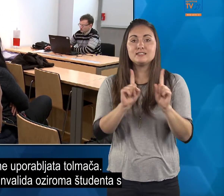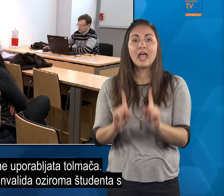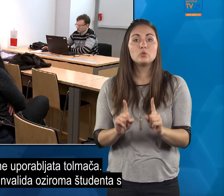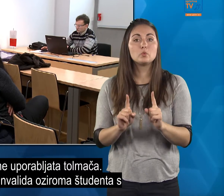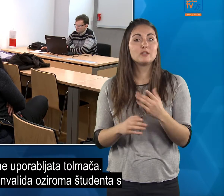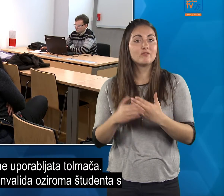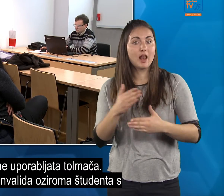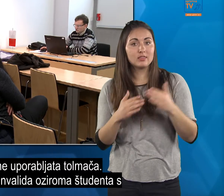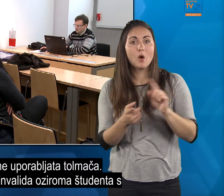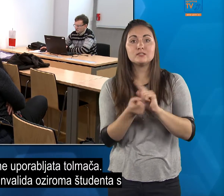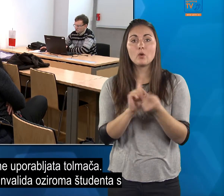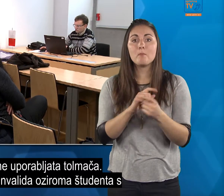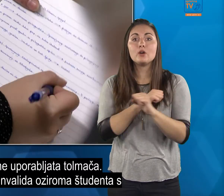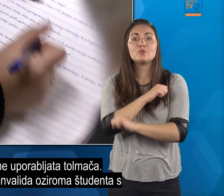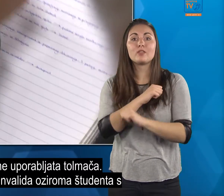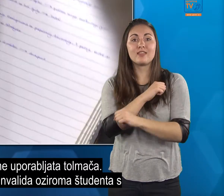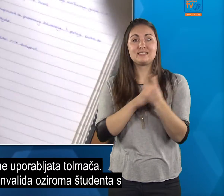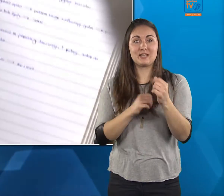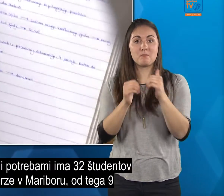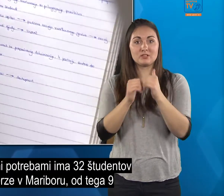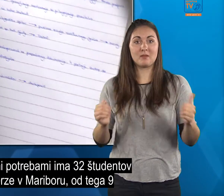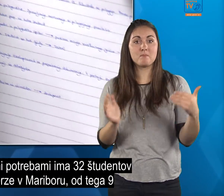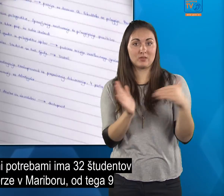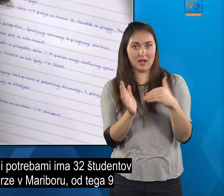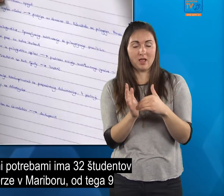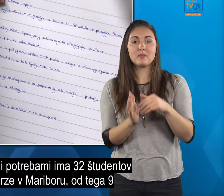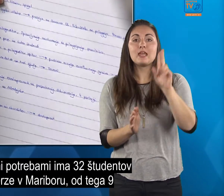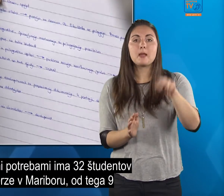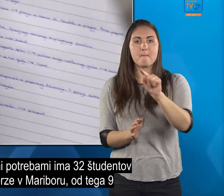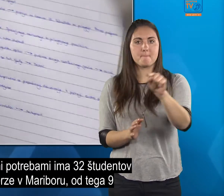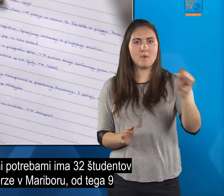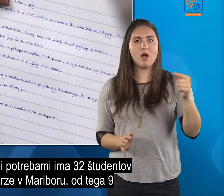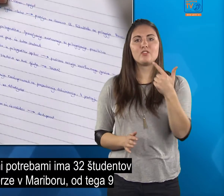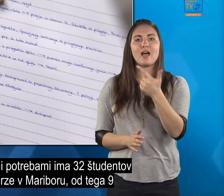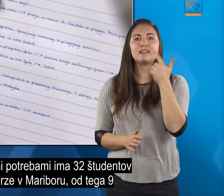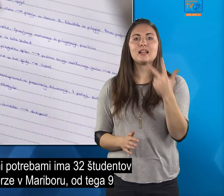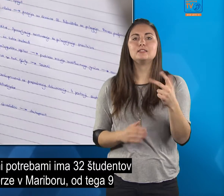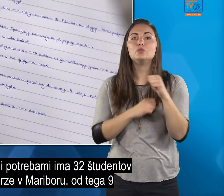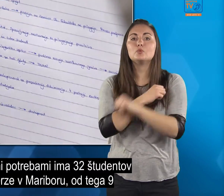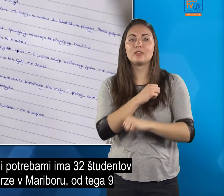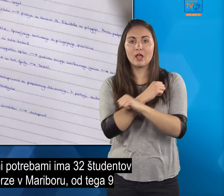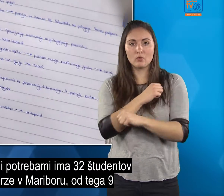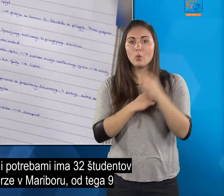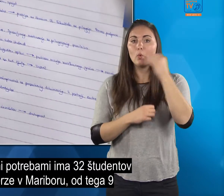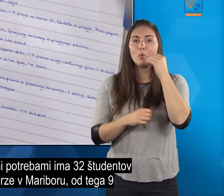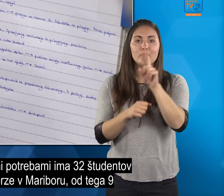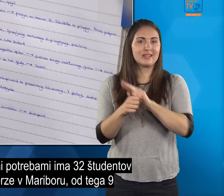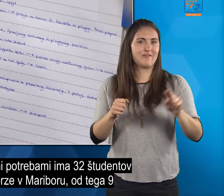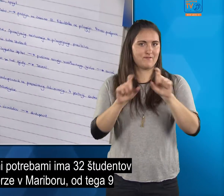Status invalida oziroma študenta s posebnimi potrebami ima 32 študentov Univerze v Mariboru, od